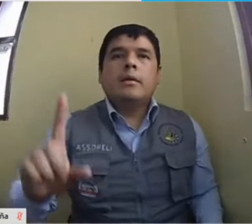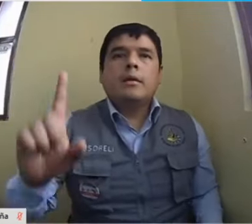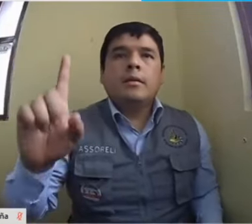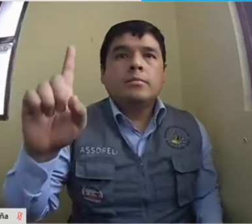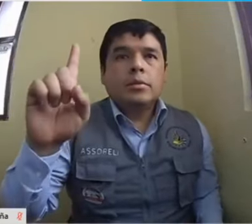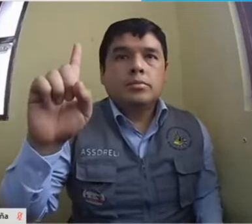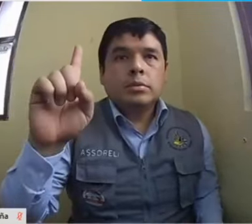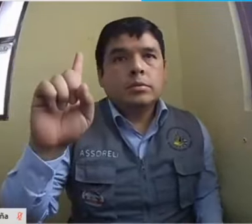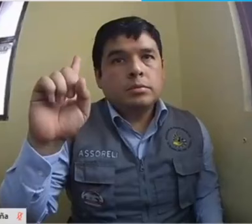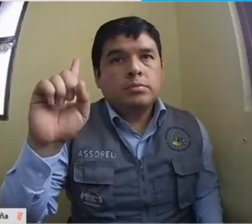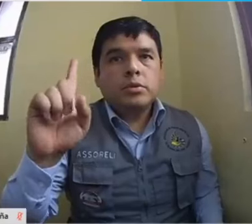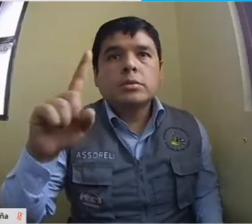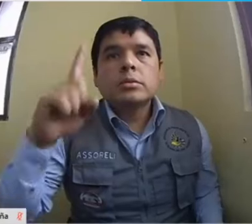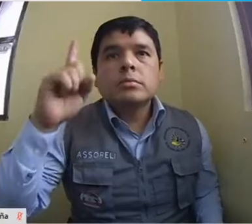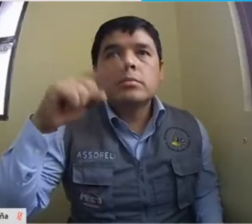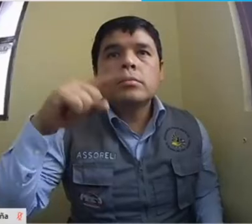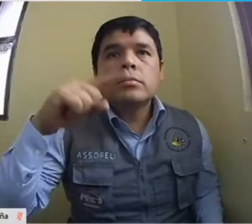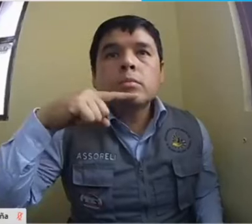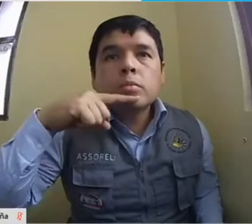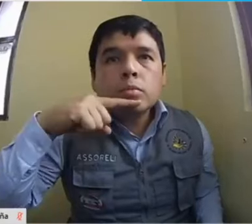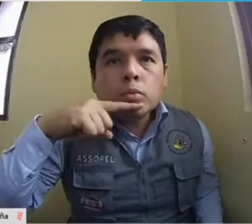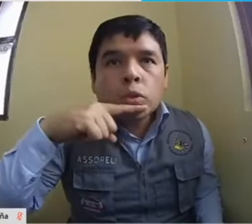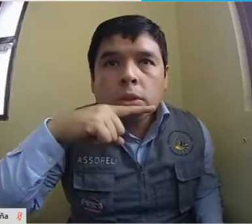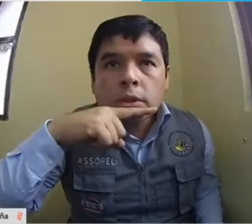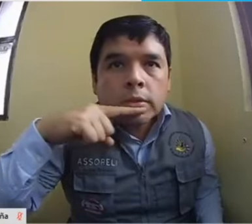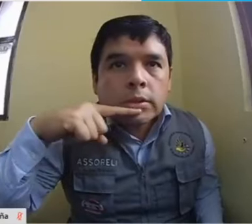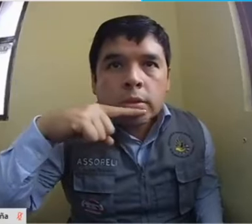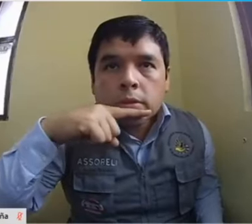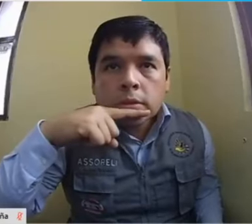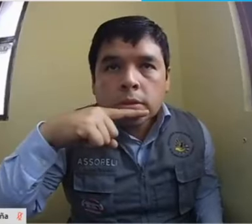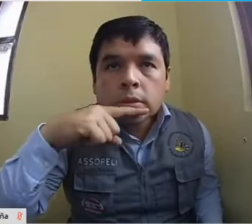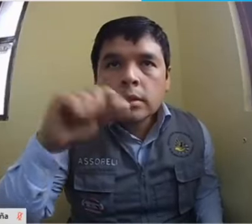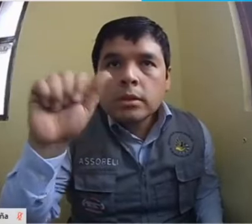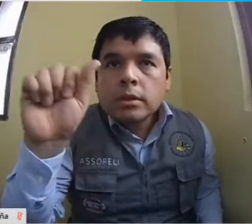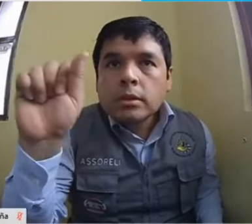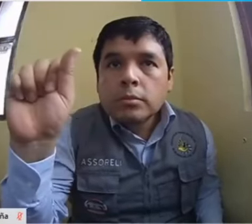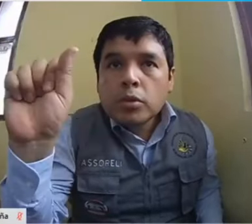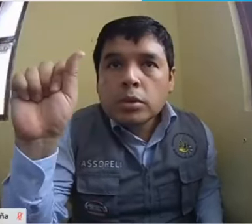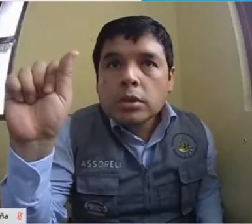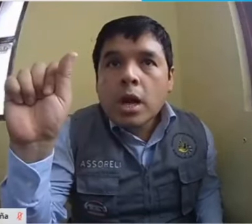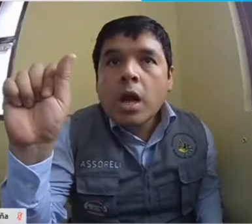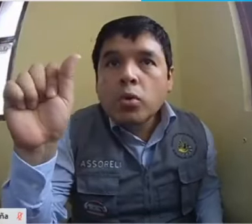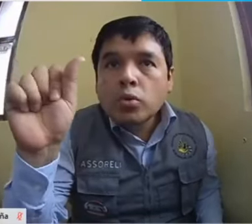Ajá, muy bien. Así, Miguel, muy bien. Cintia, muy bien. La seña de mujer,